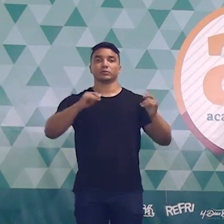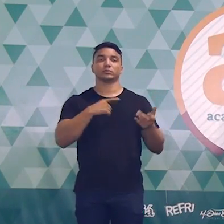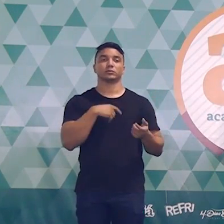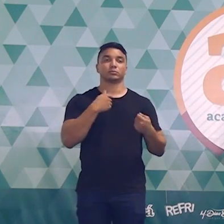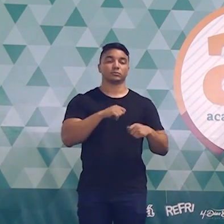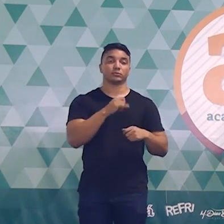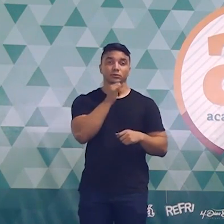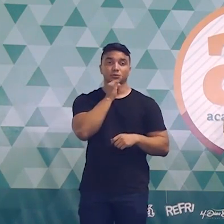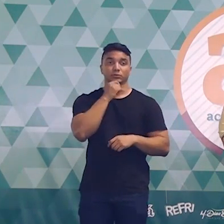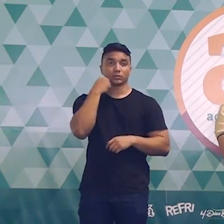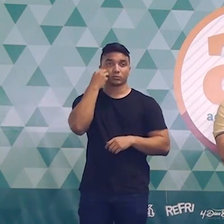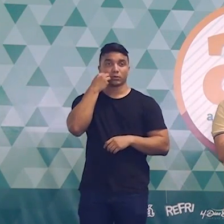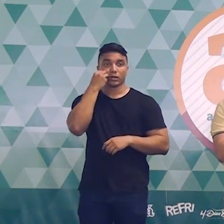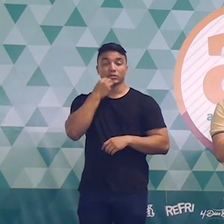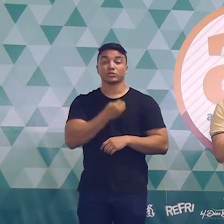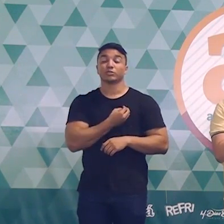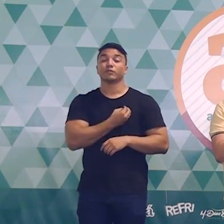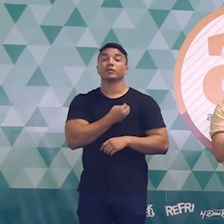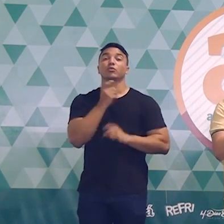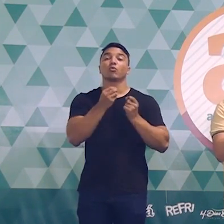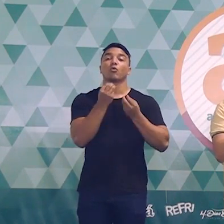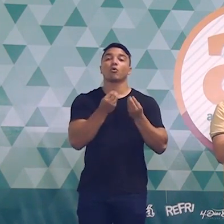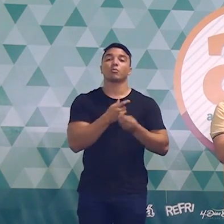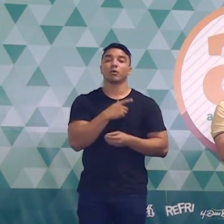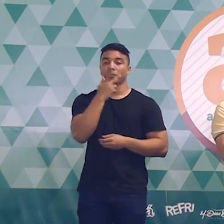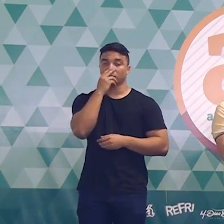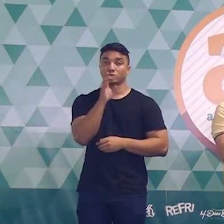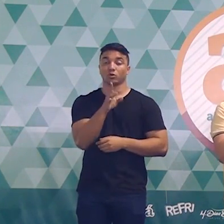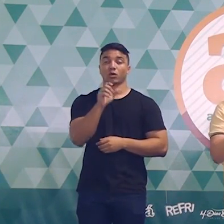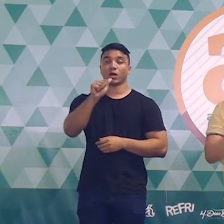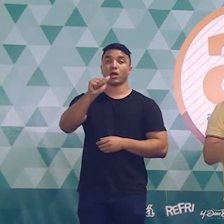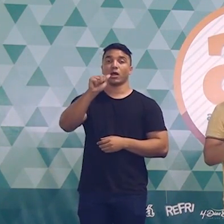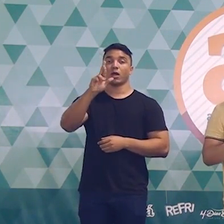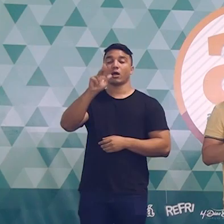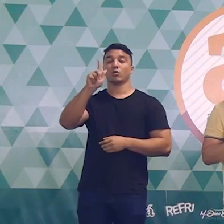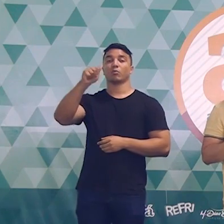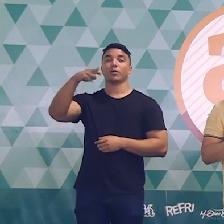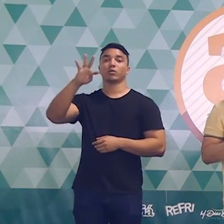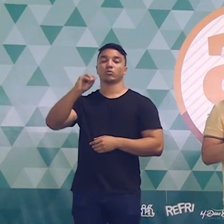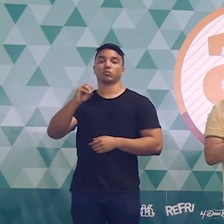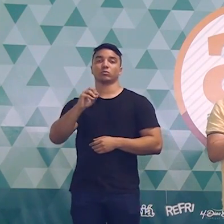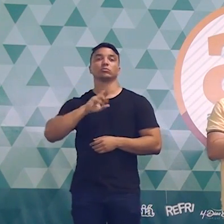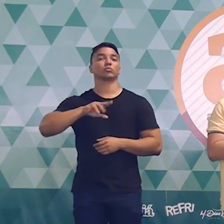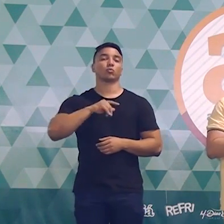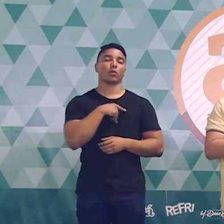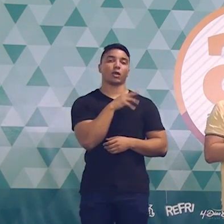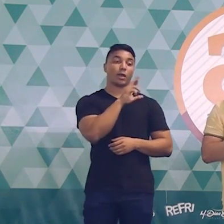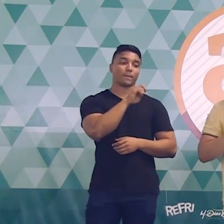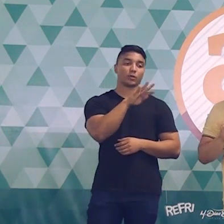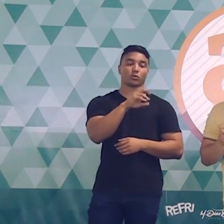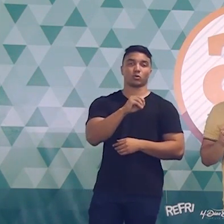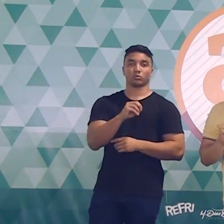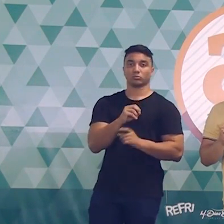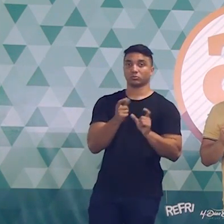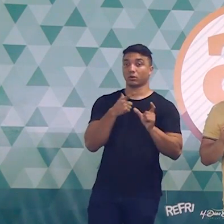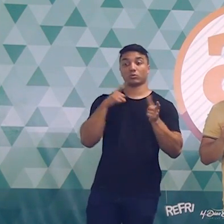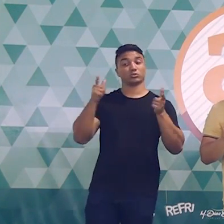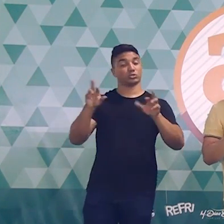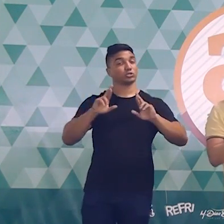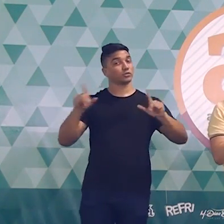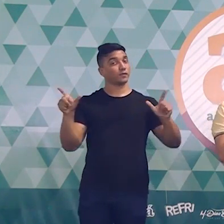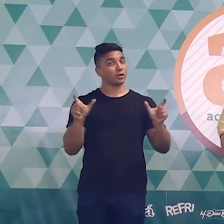ser, as suas experiências de vida, no máximo, vão gerar argumento, mas não vão gerar repertório. Argumento é uma coisa, repertório é outra